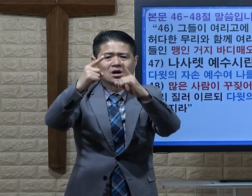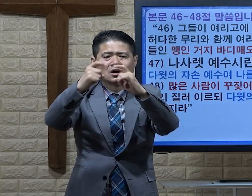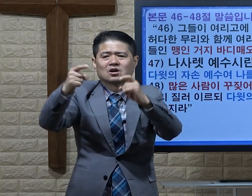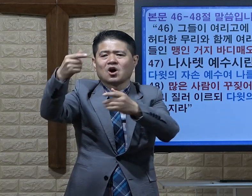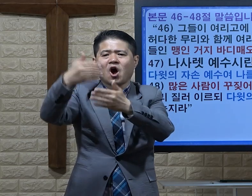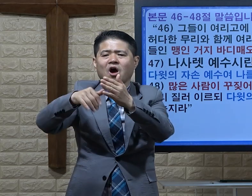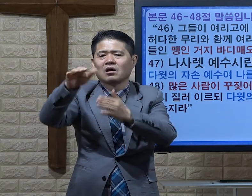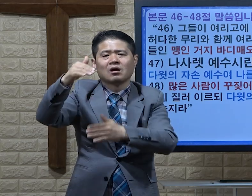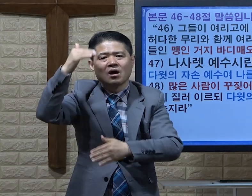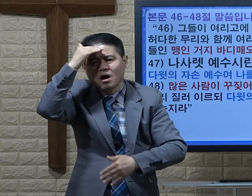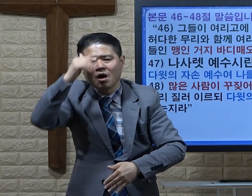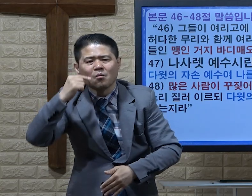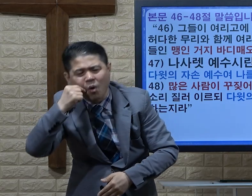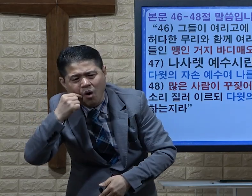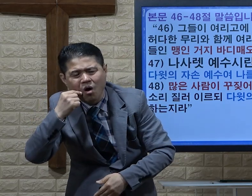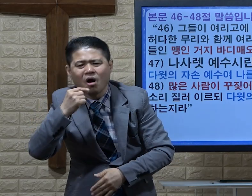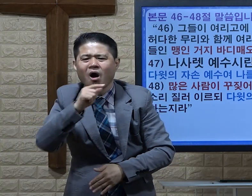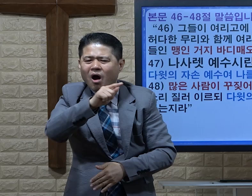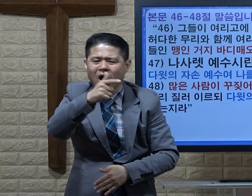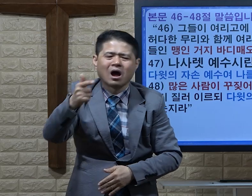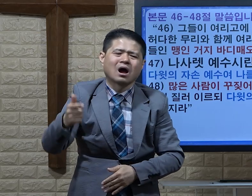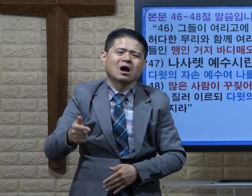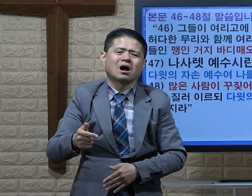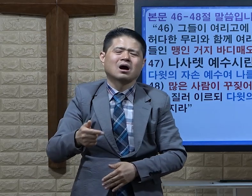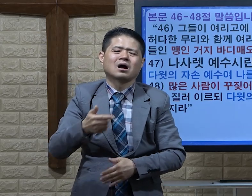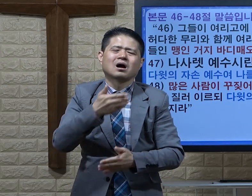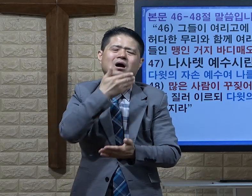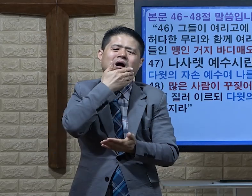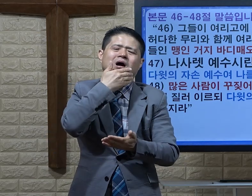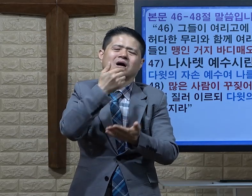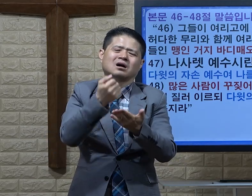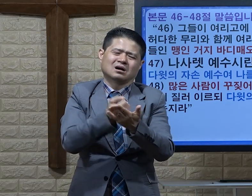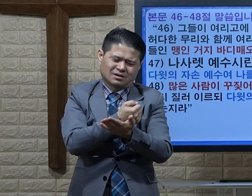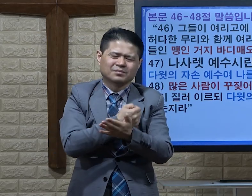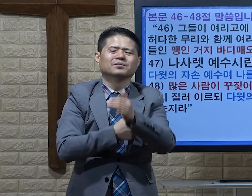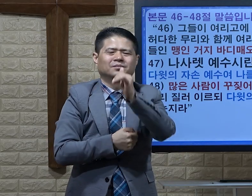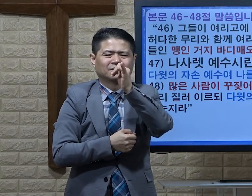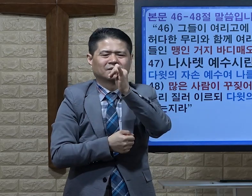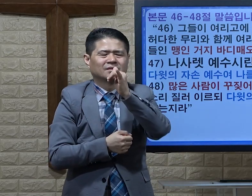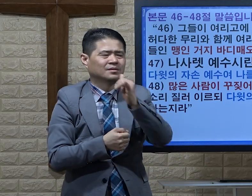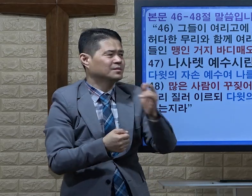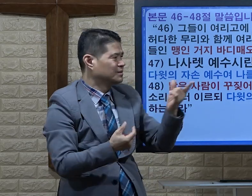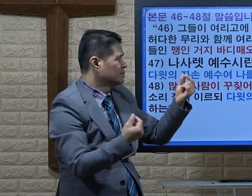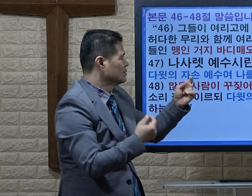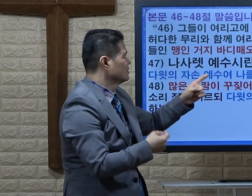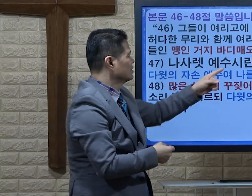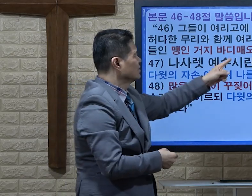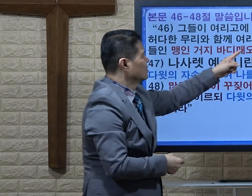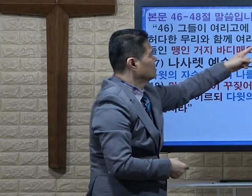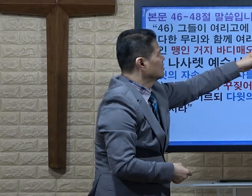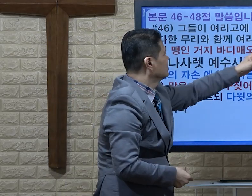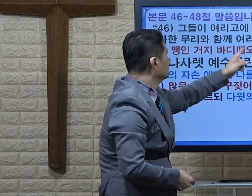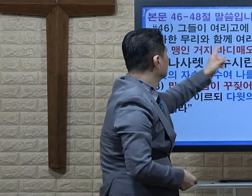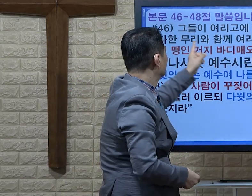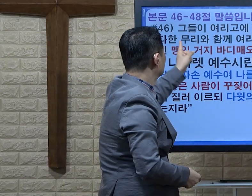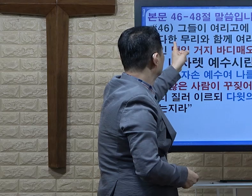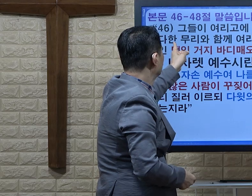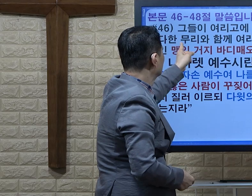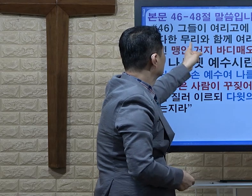그것은 사람들이 보지도 못해서 아직까지도 많이 안타까워하고 있습니다. 다시